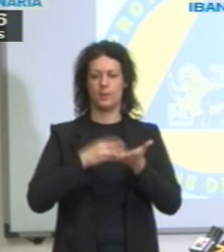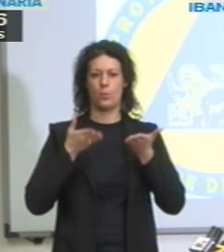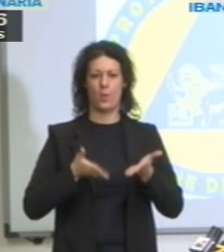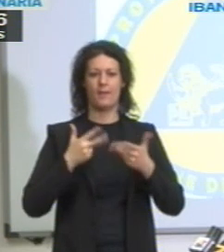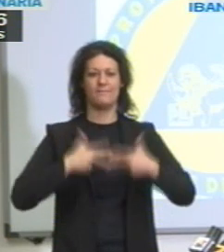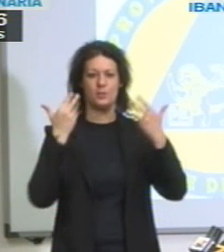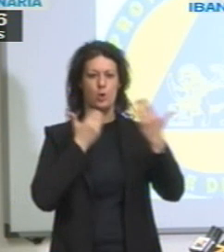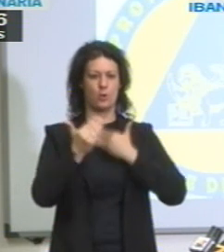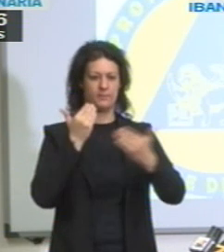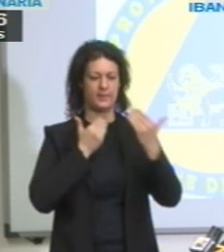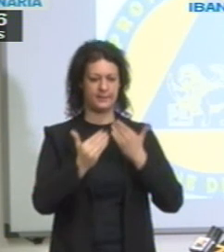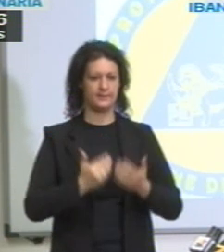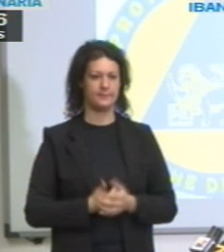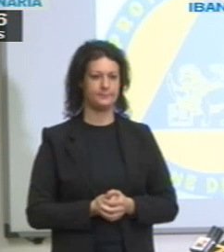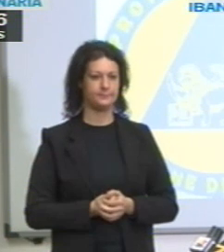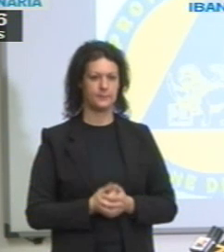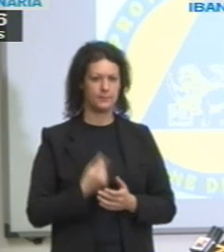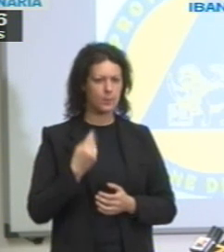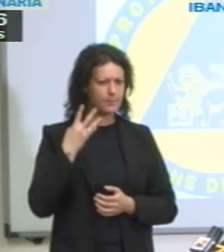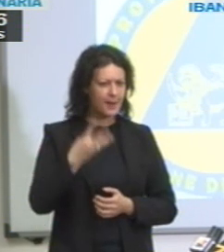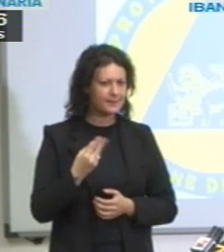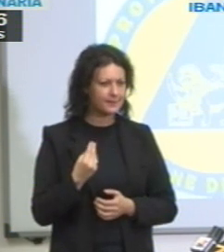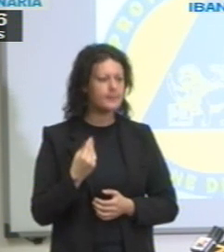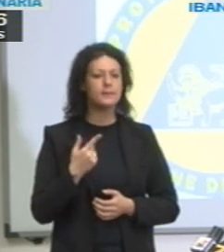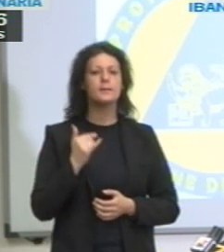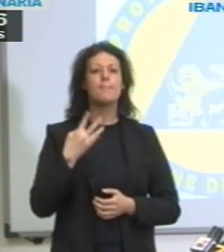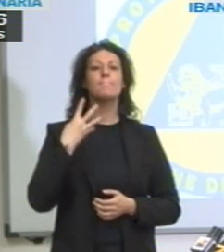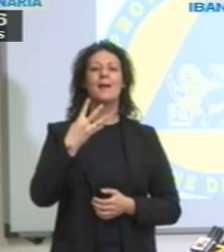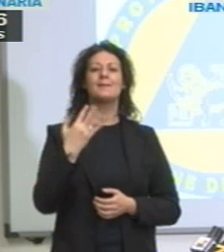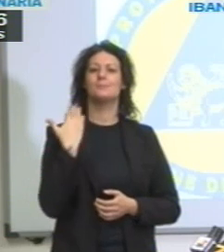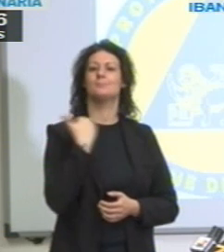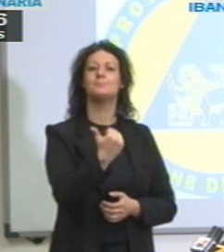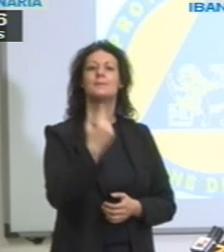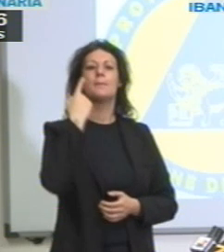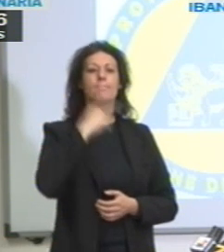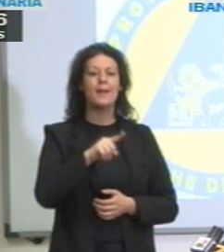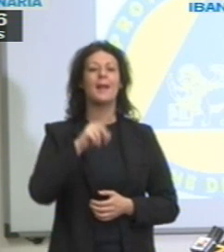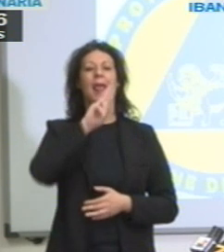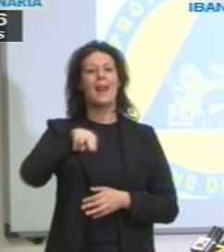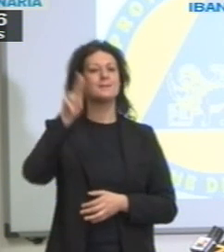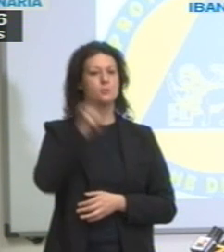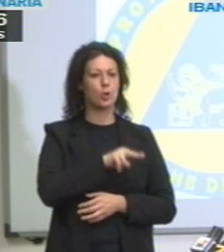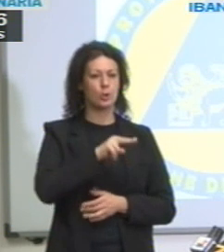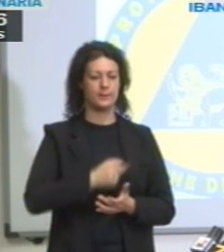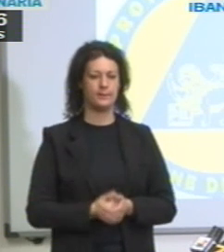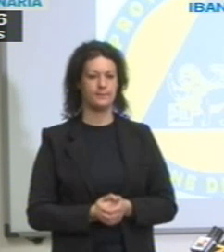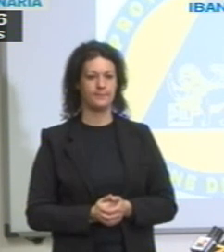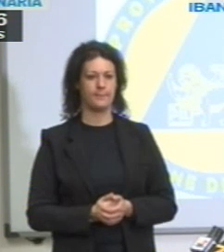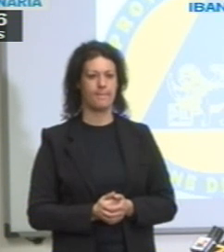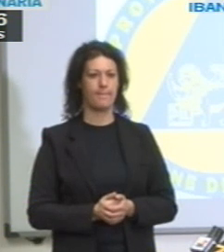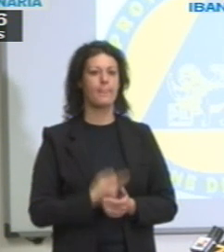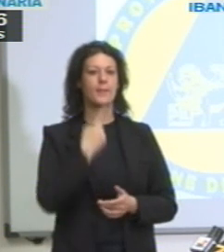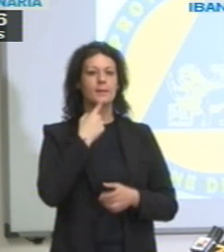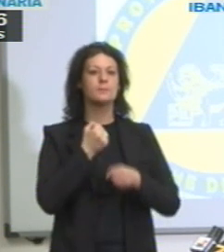audizione quindi diceva martedì? No, c'è l'audizione proprio alla Camera, certo, per il decreto, per le elezioni. E lei chi ha